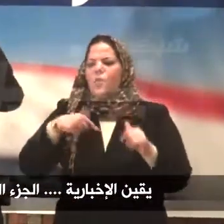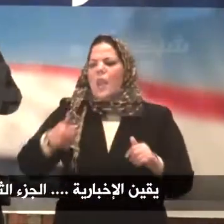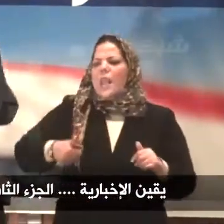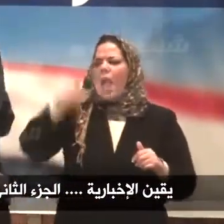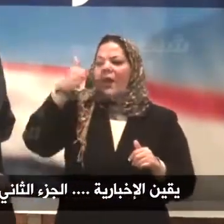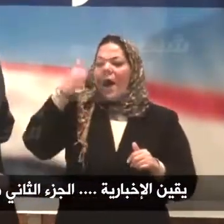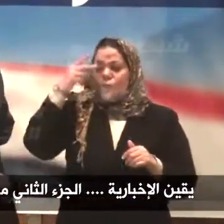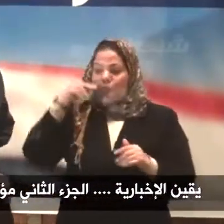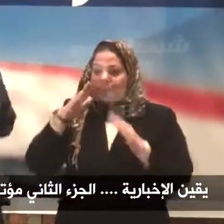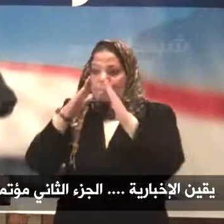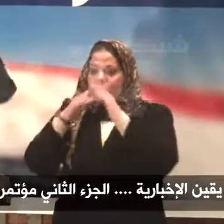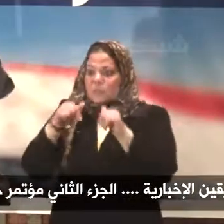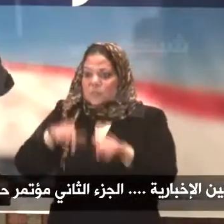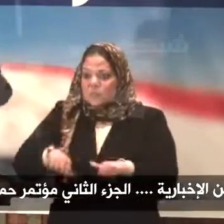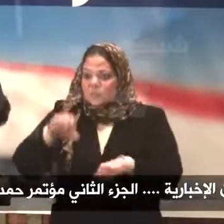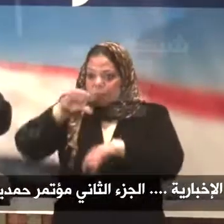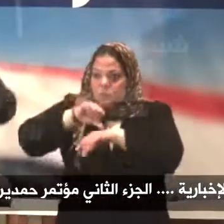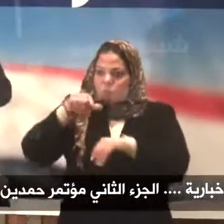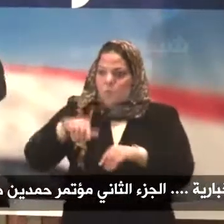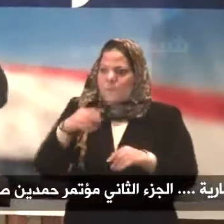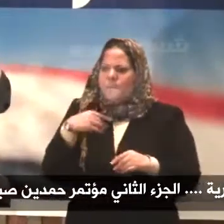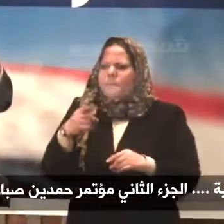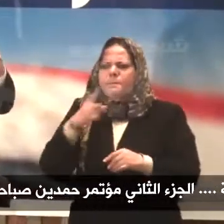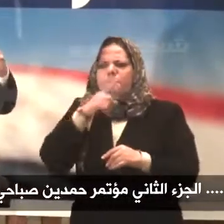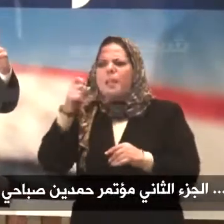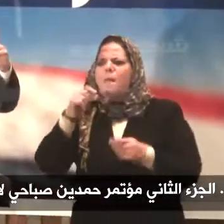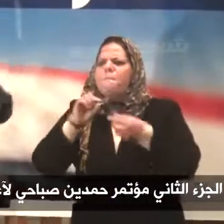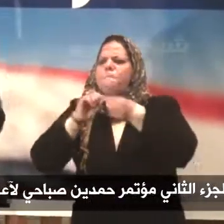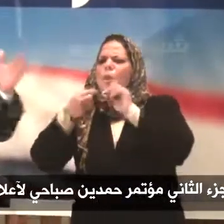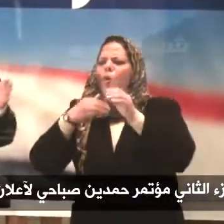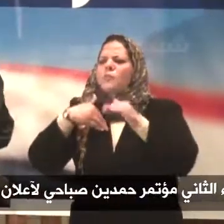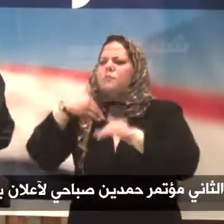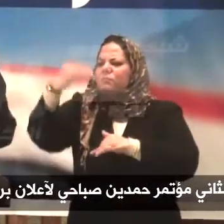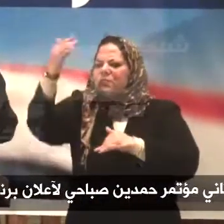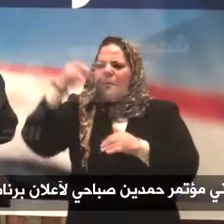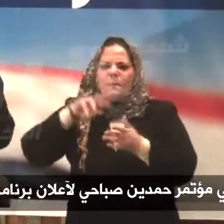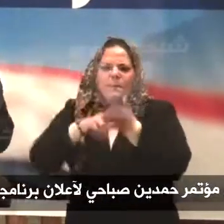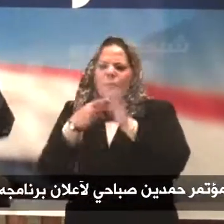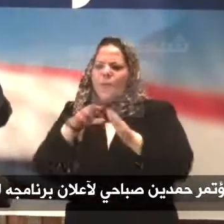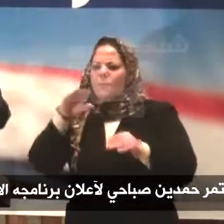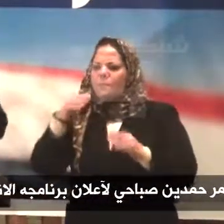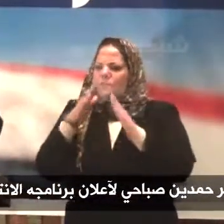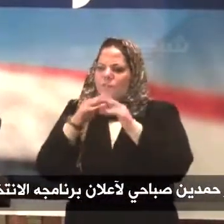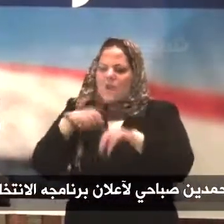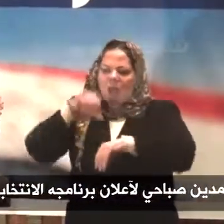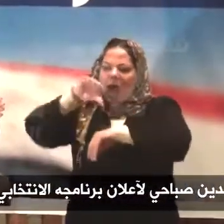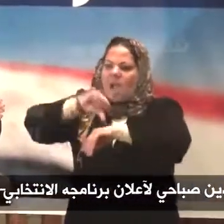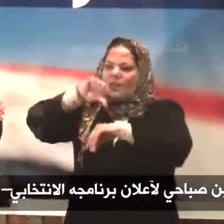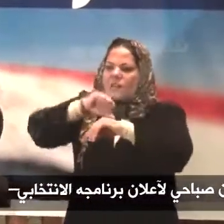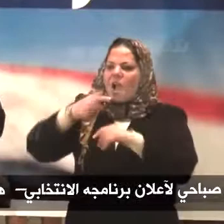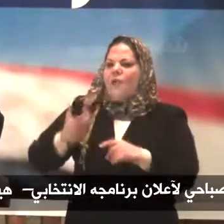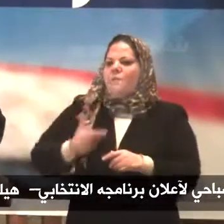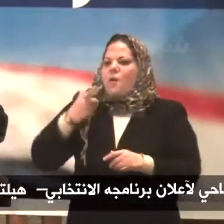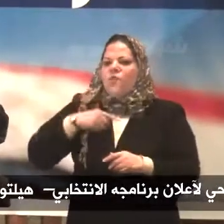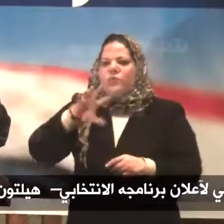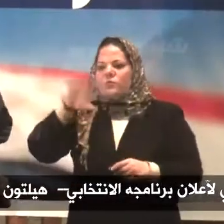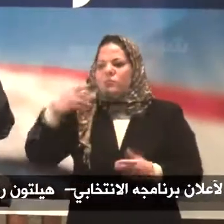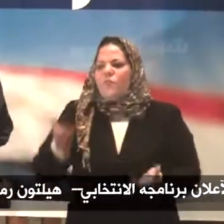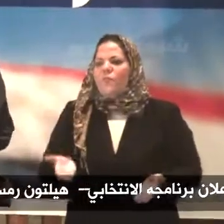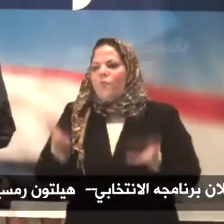لأن دولة بحجم مصر بمئة مليون قريباً لن يمكن أن تدار على أسس من الكفاءة